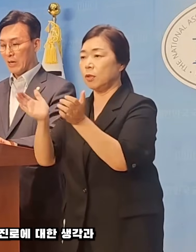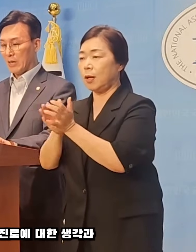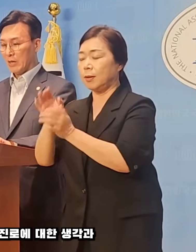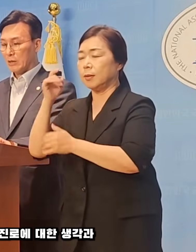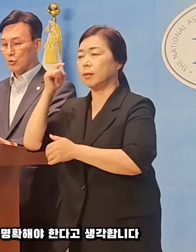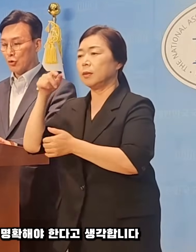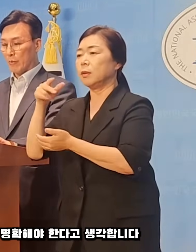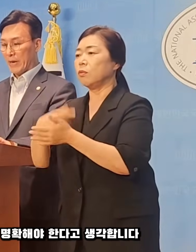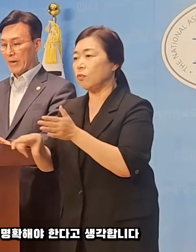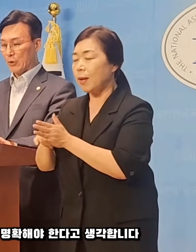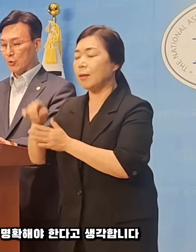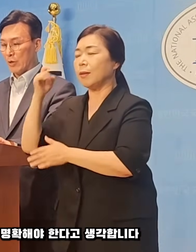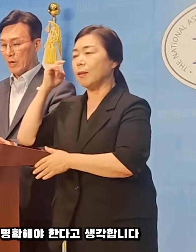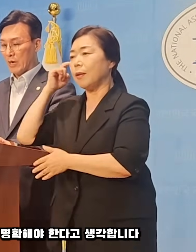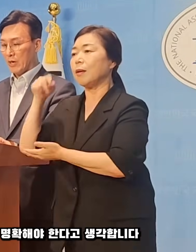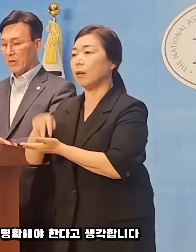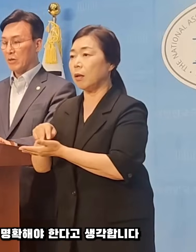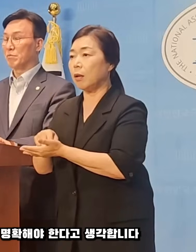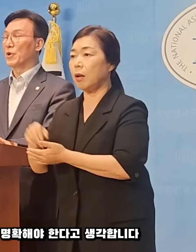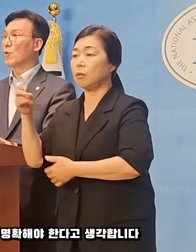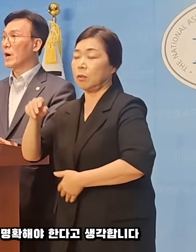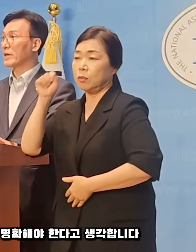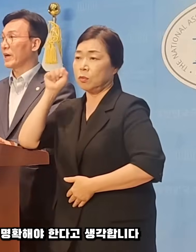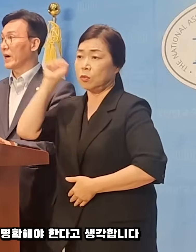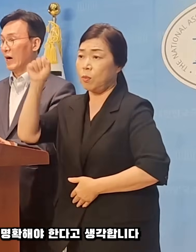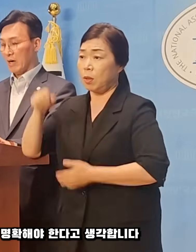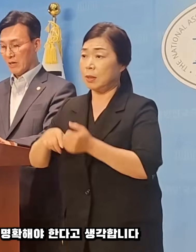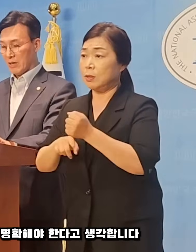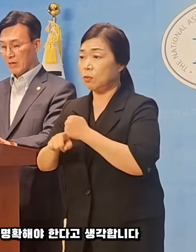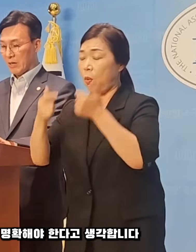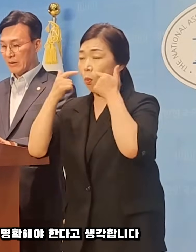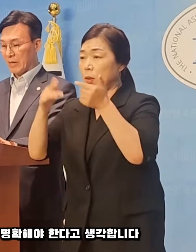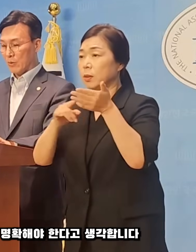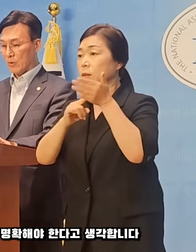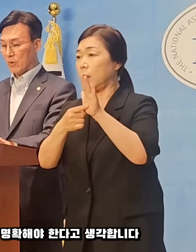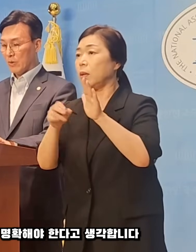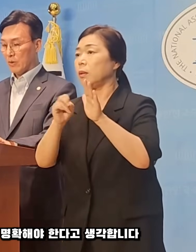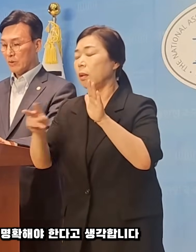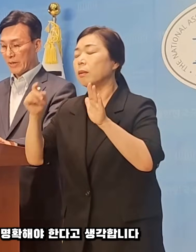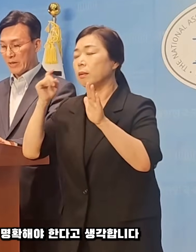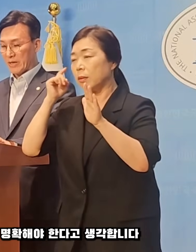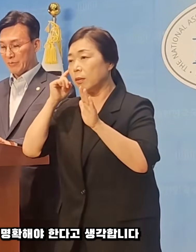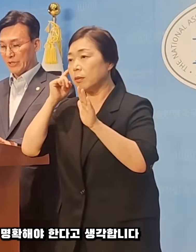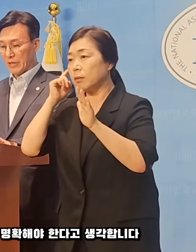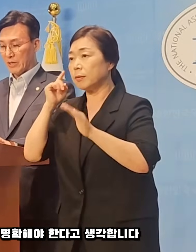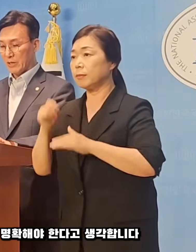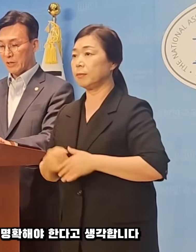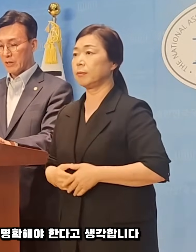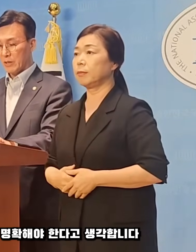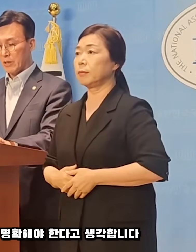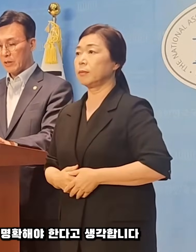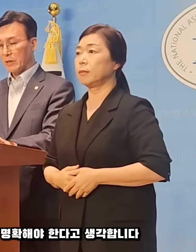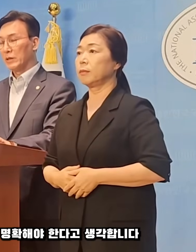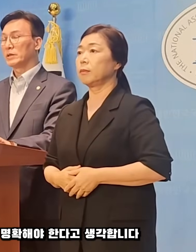생각과 출마의 이유가 명확해야 한다고 생각합니다.